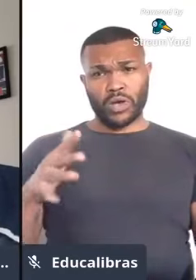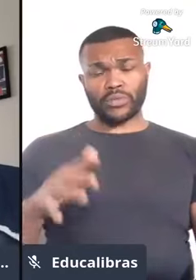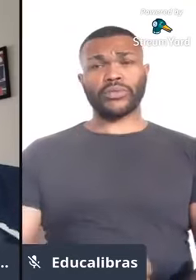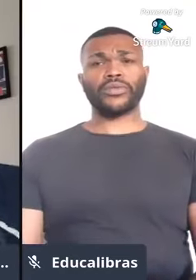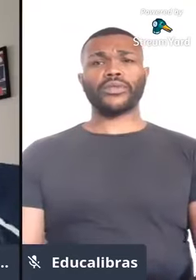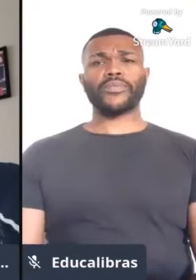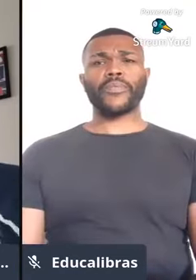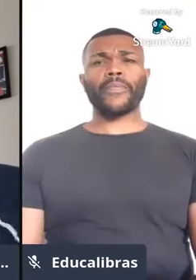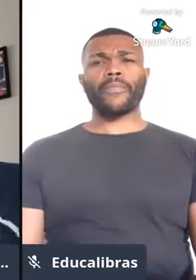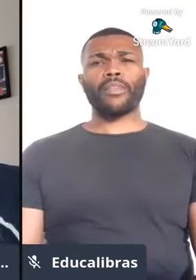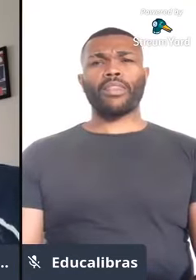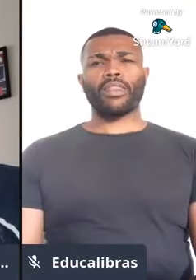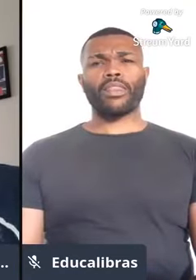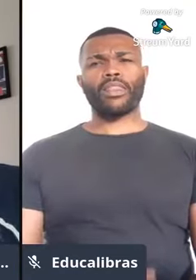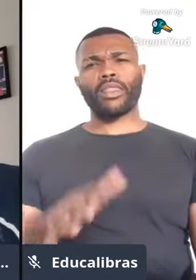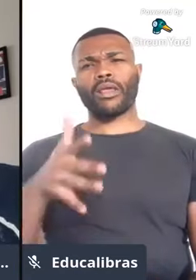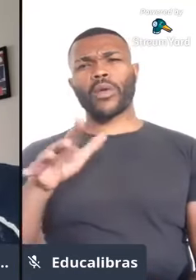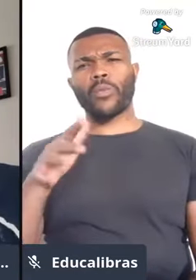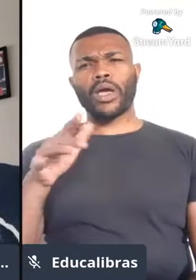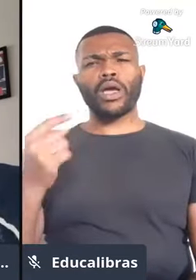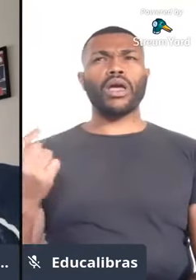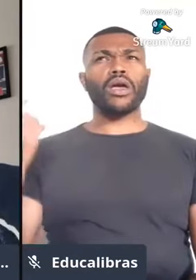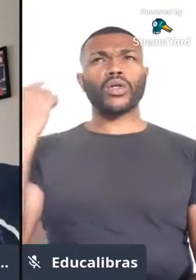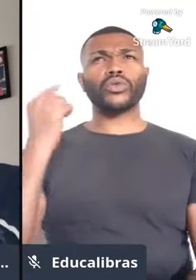Talvez mais ou menos na época da CPA.